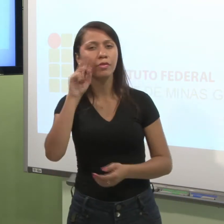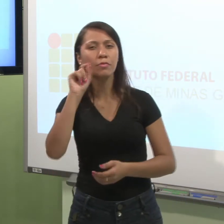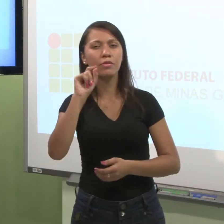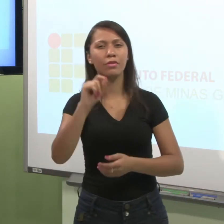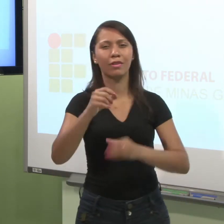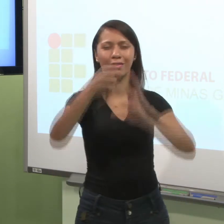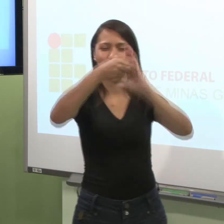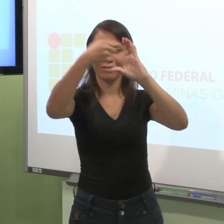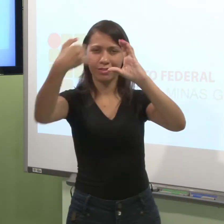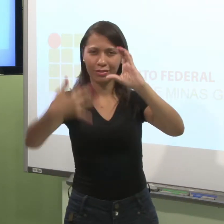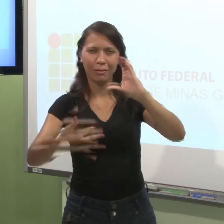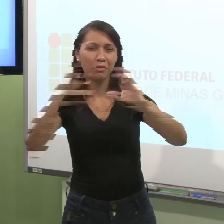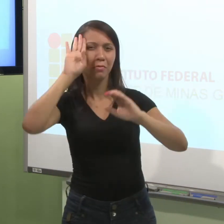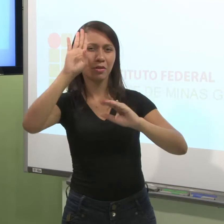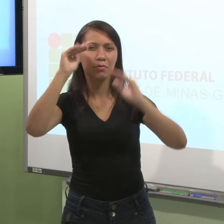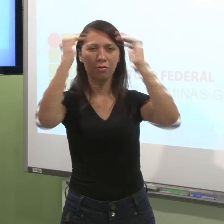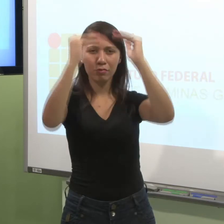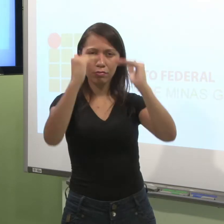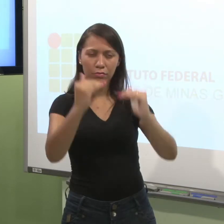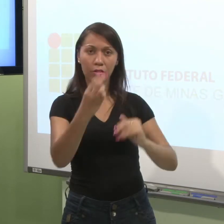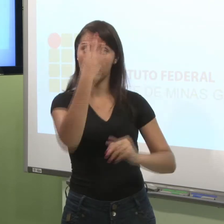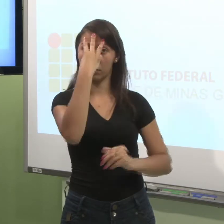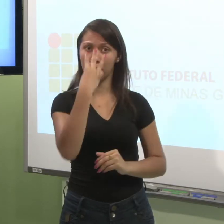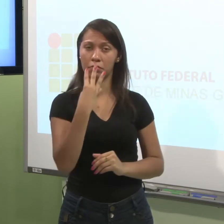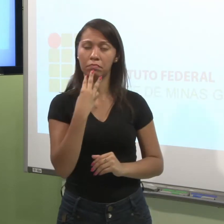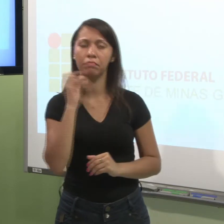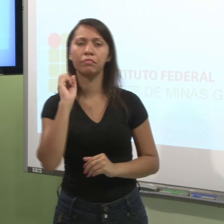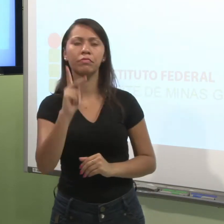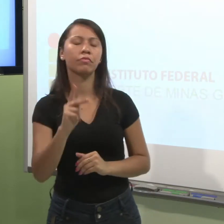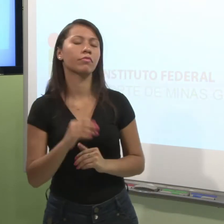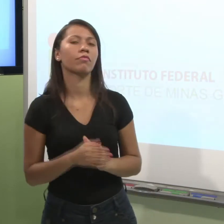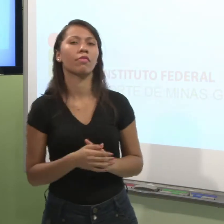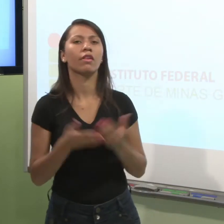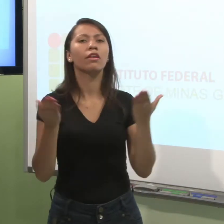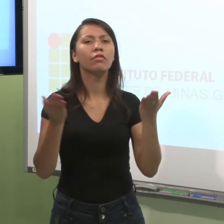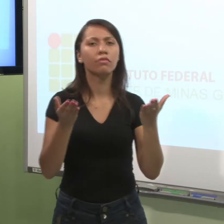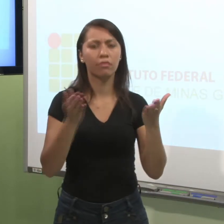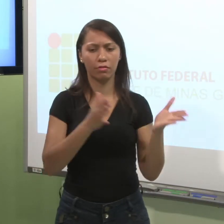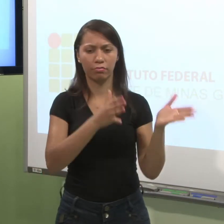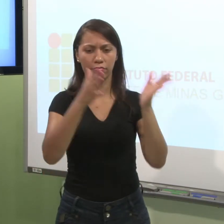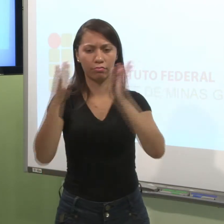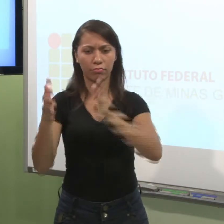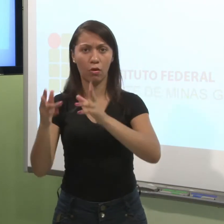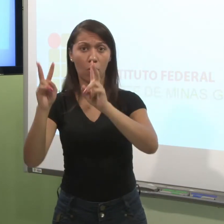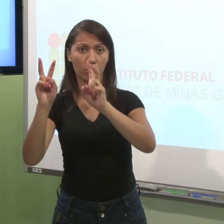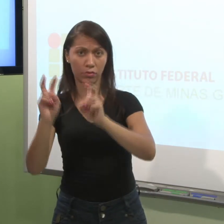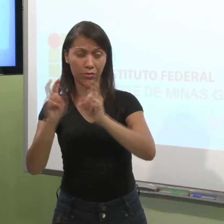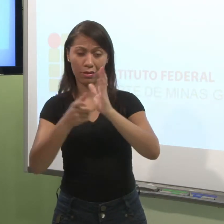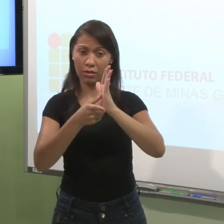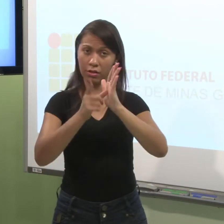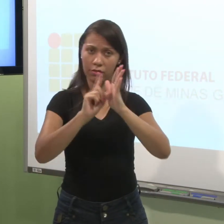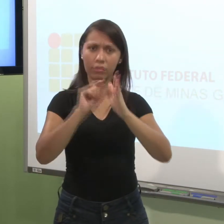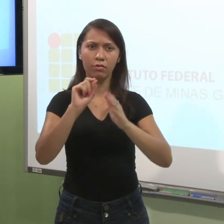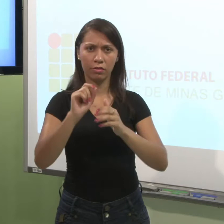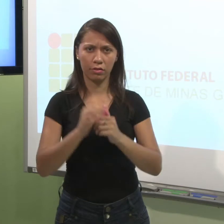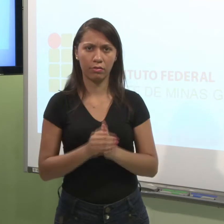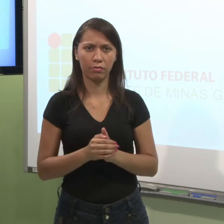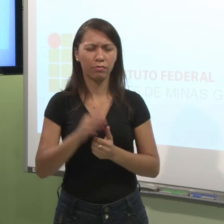do processador de texto Word. Então, antes de passarmos para o outro assunto, vamos fazer um breve resumo?